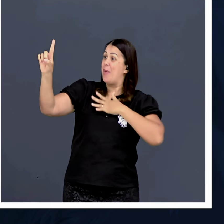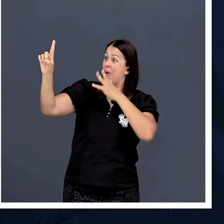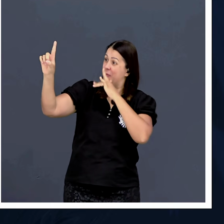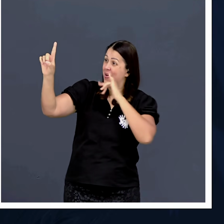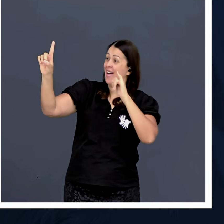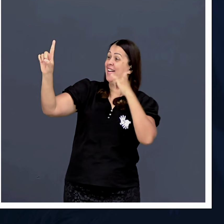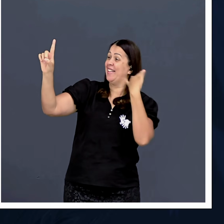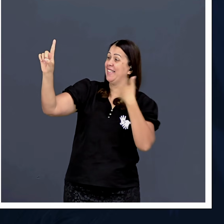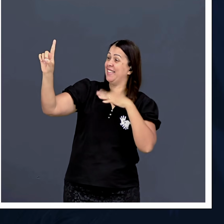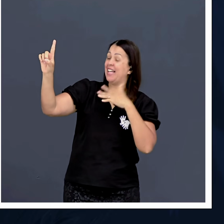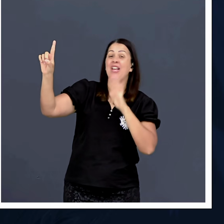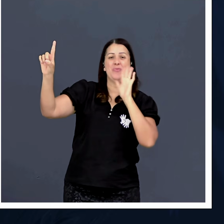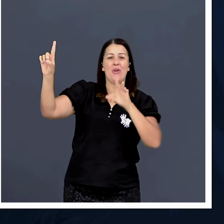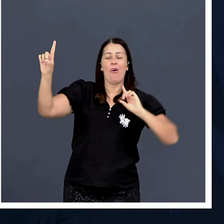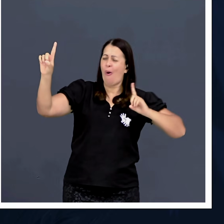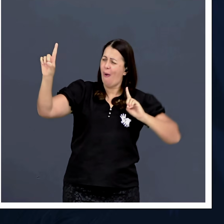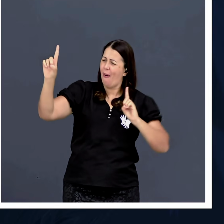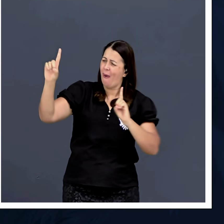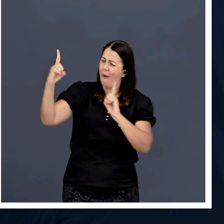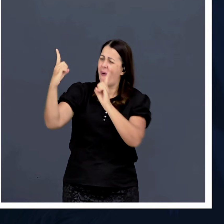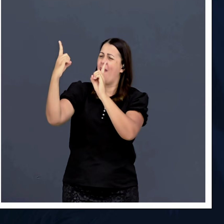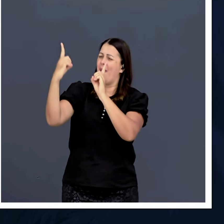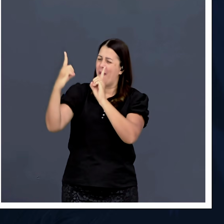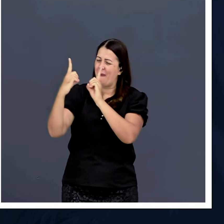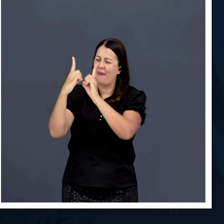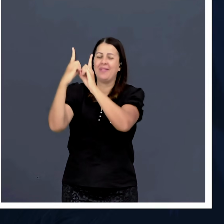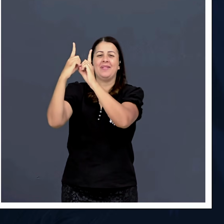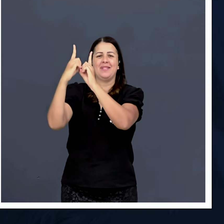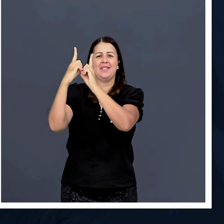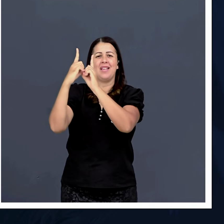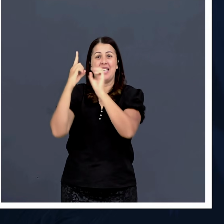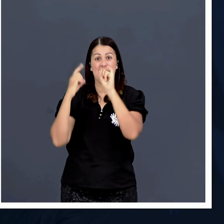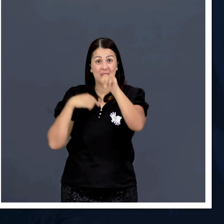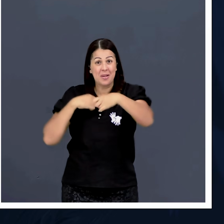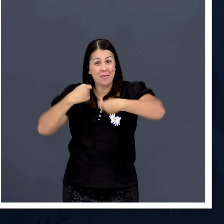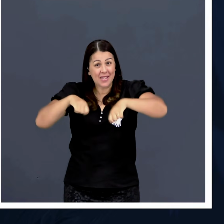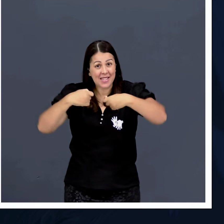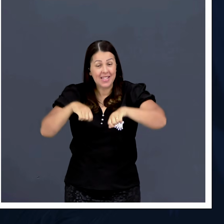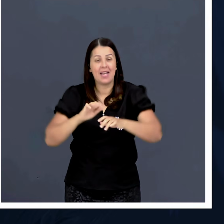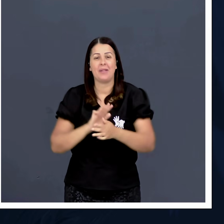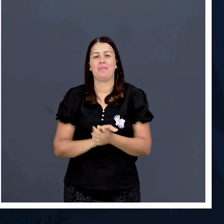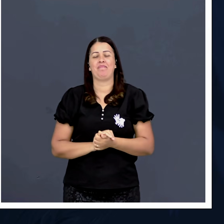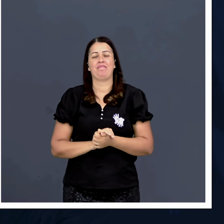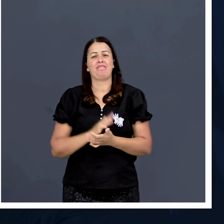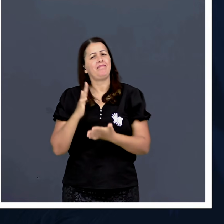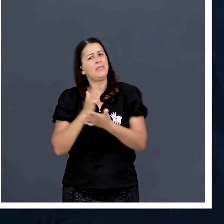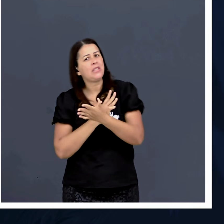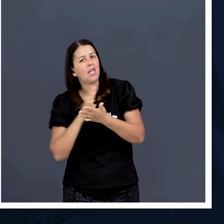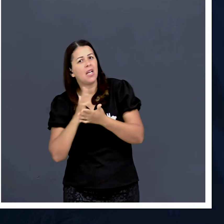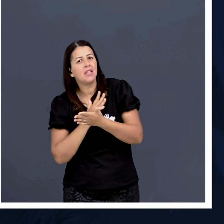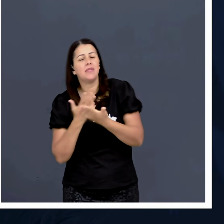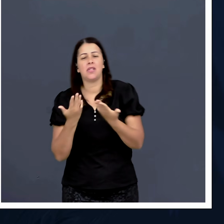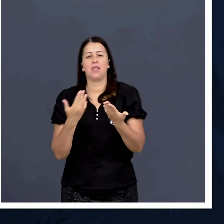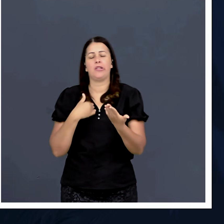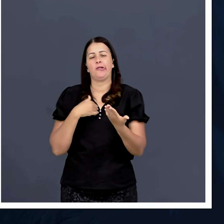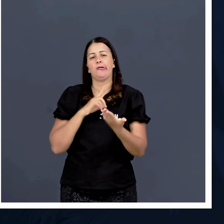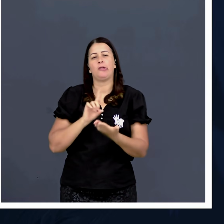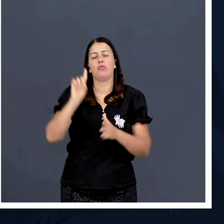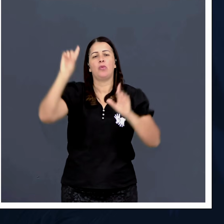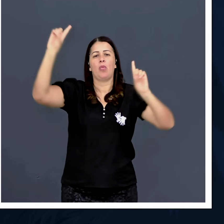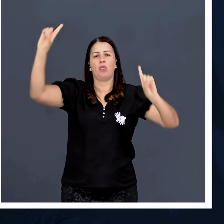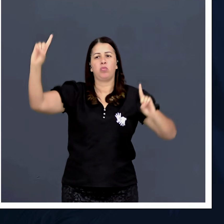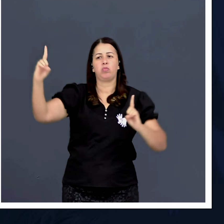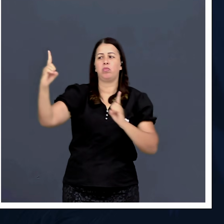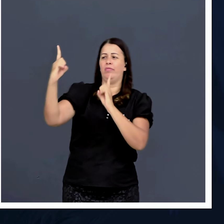Nós podemos ir até ele sempre que for preciso. Nem sempre nós estamos na presença do nosso